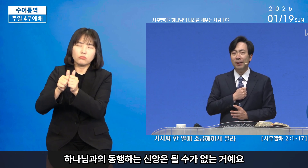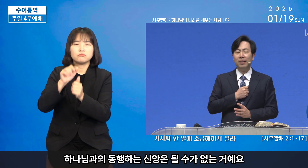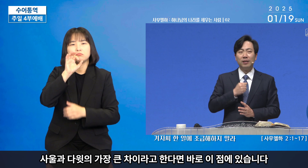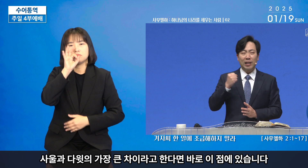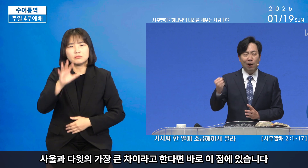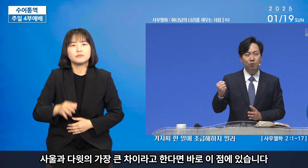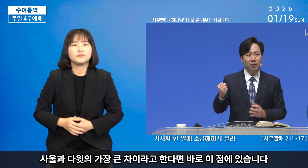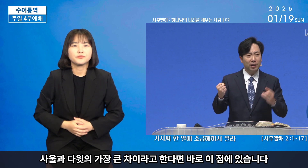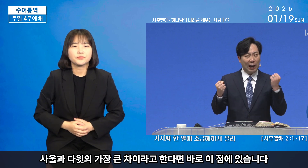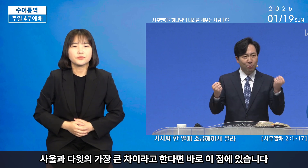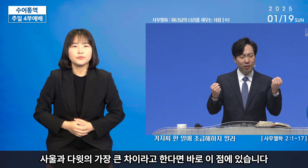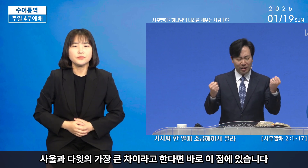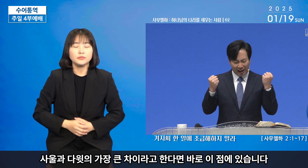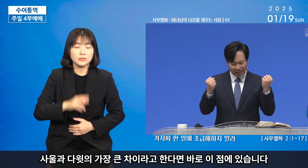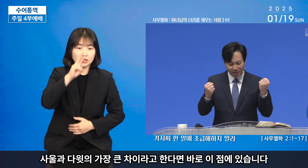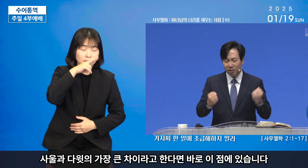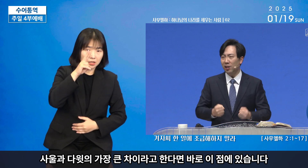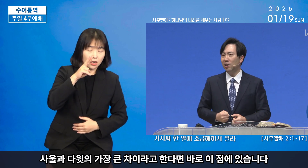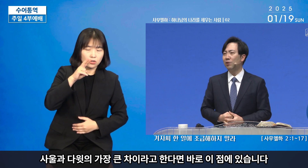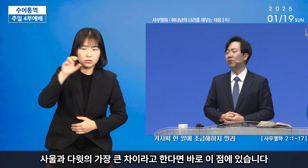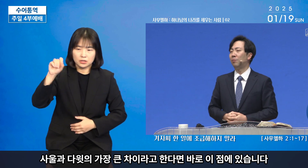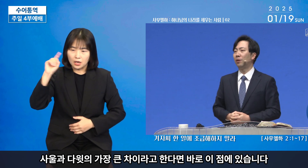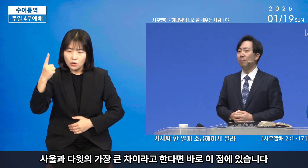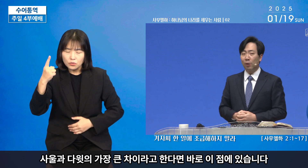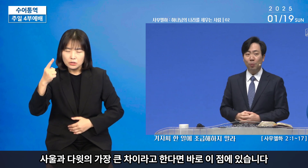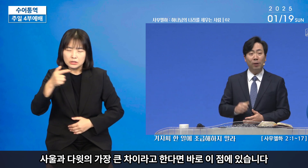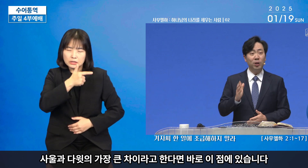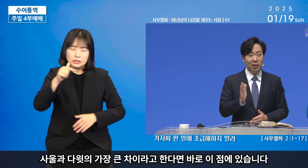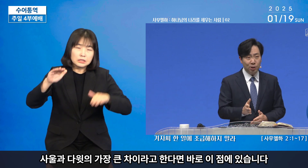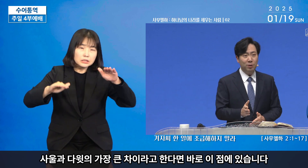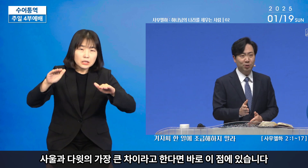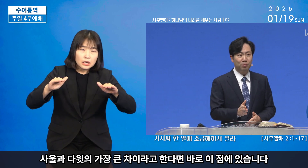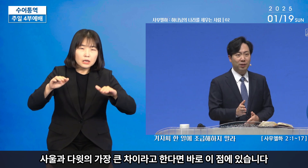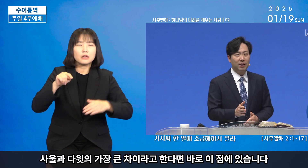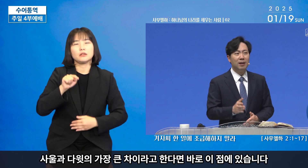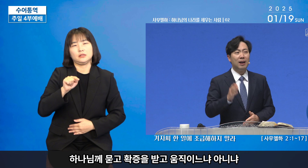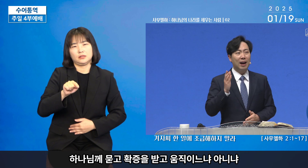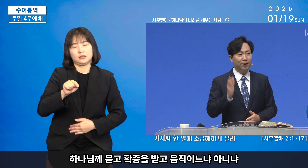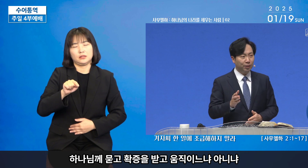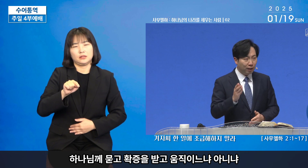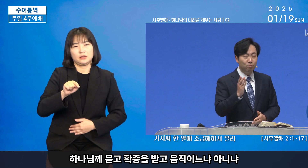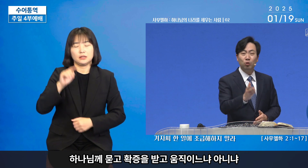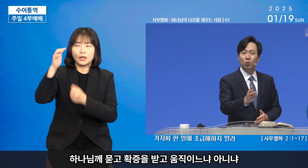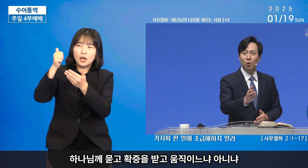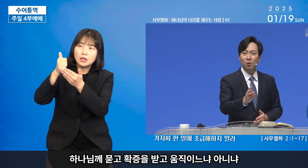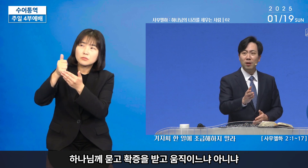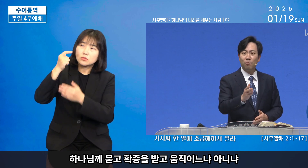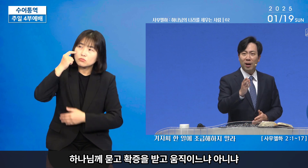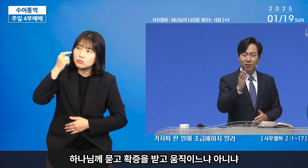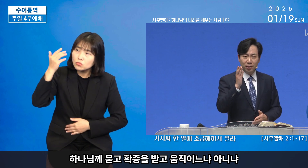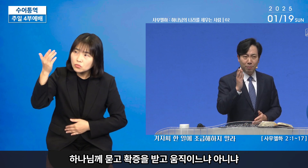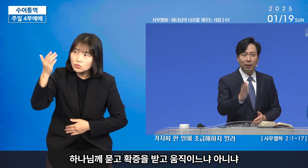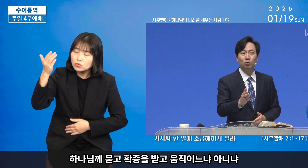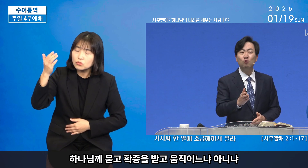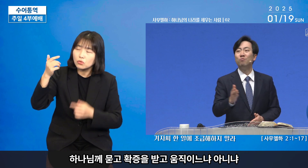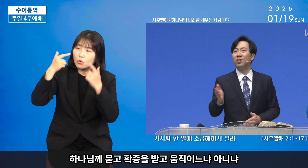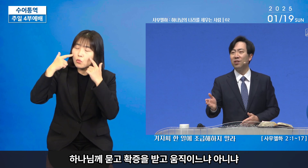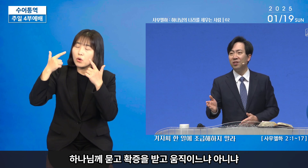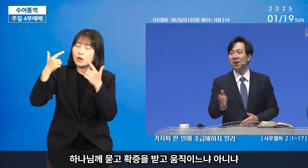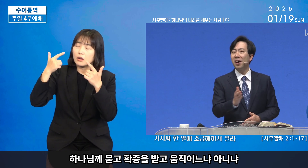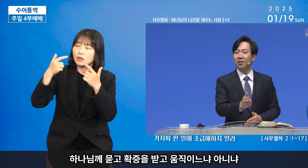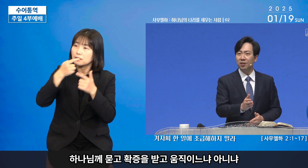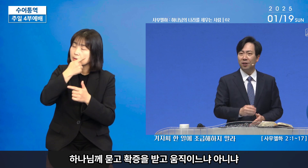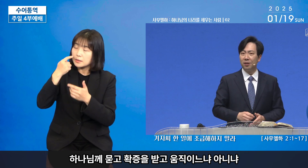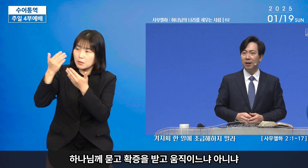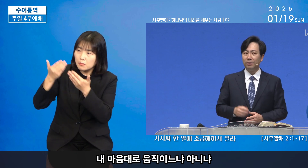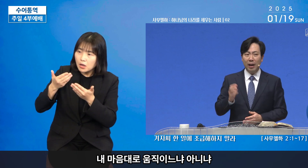거예요. 사울과 다윗의 가장 큰 차이라고 한다면 바로 이 점에 있습니다. 하나님께 묻고 확정을 받고